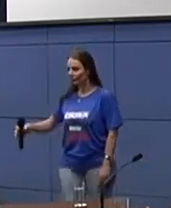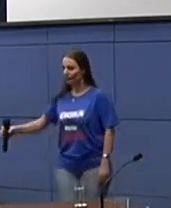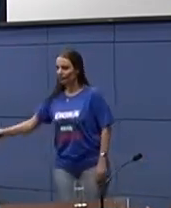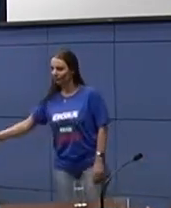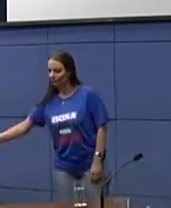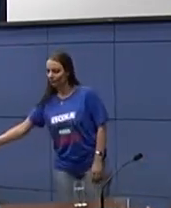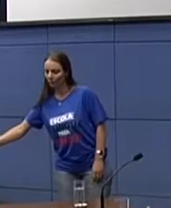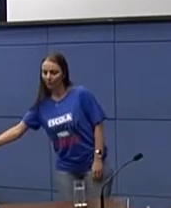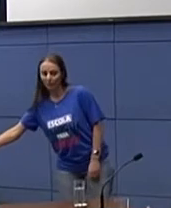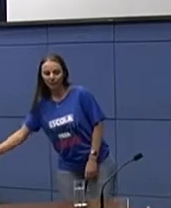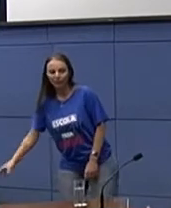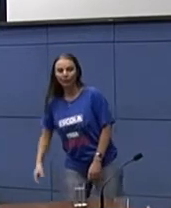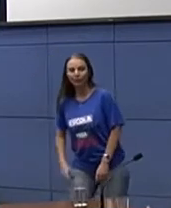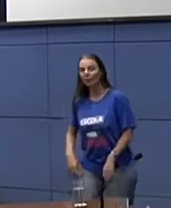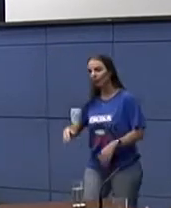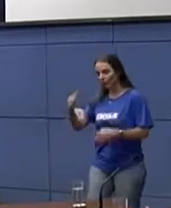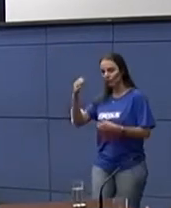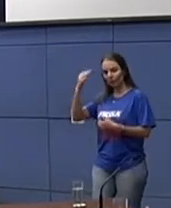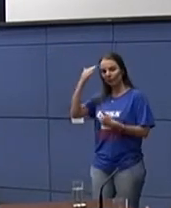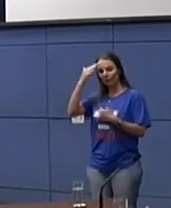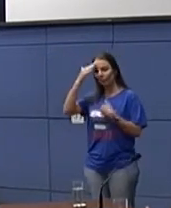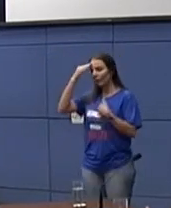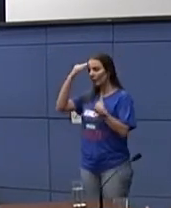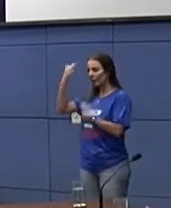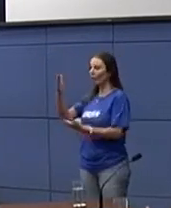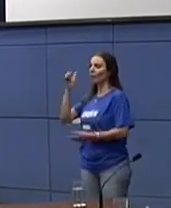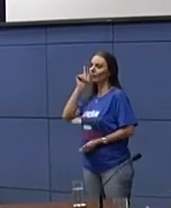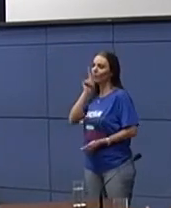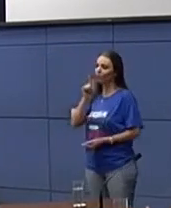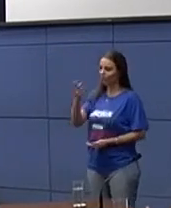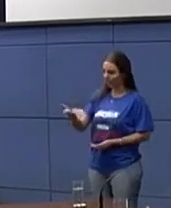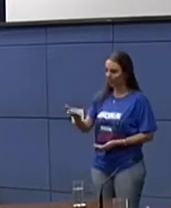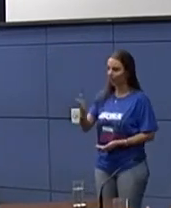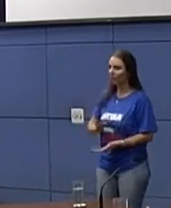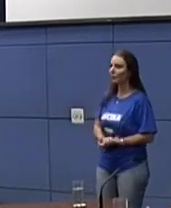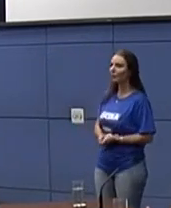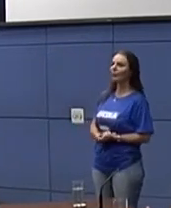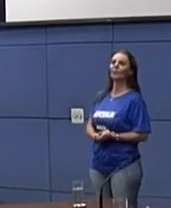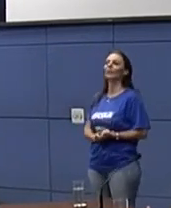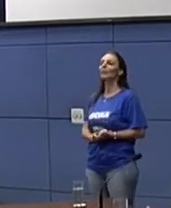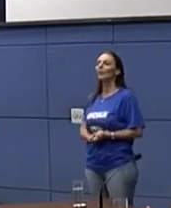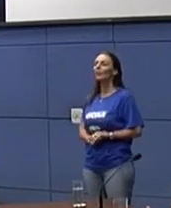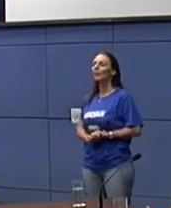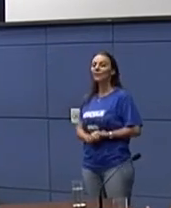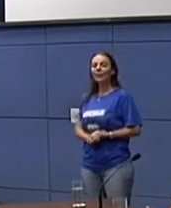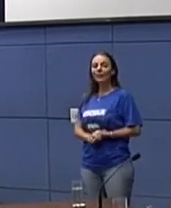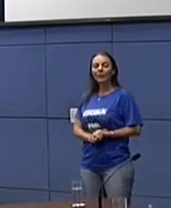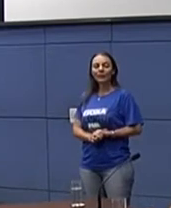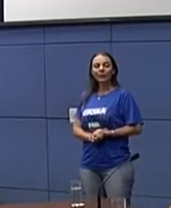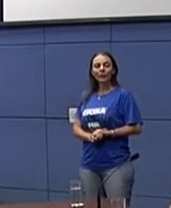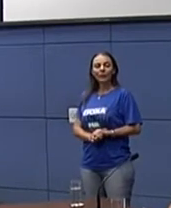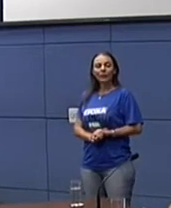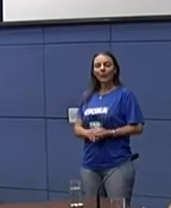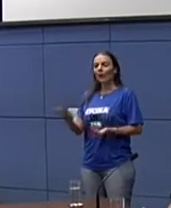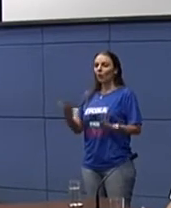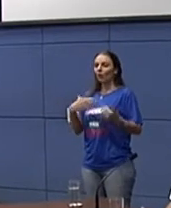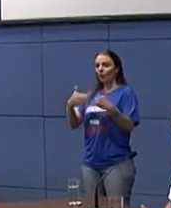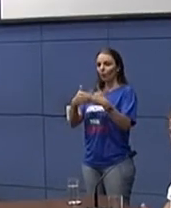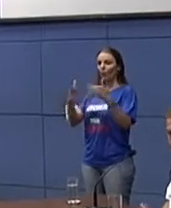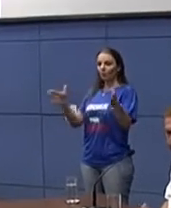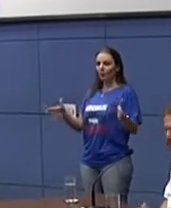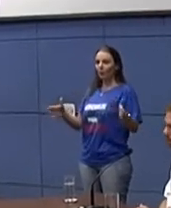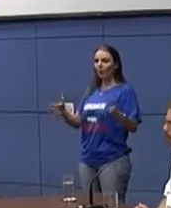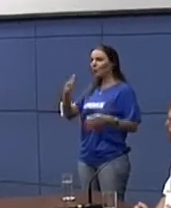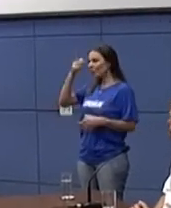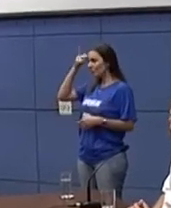Eu agradeço, Guilherme, né? Agradeço o Guilherme, então. Eu vou abrir aqui para que